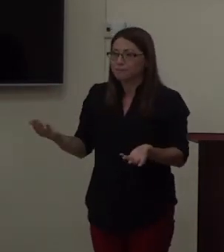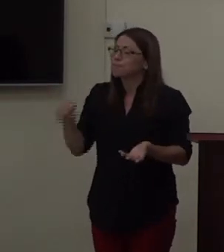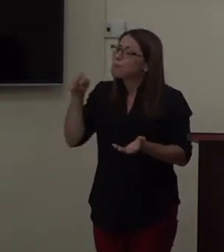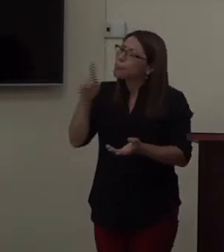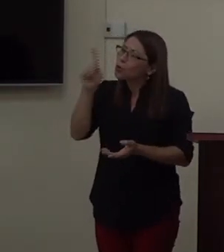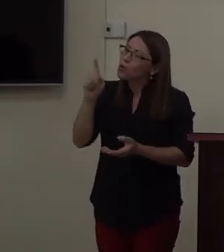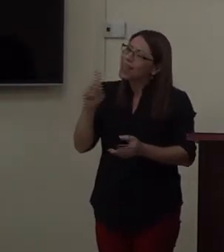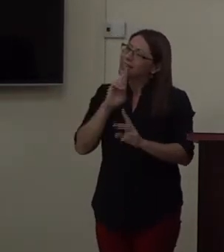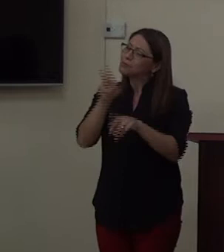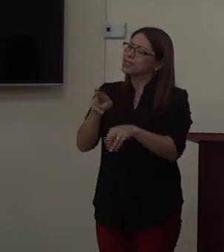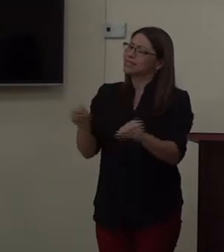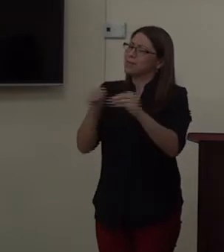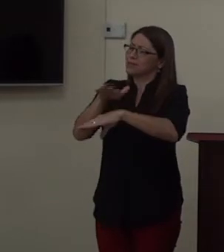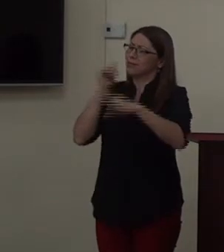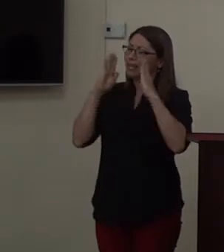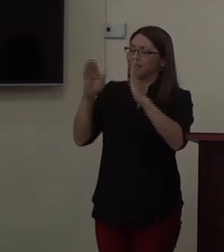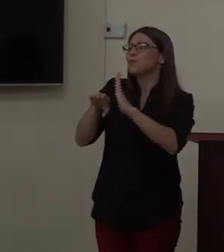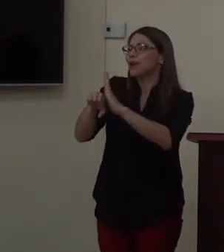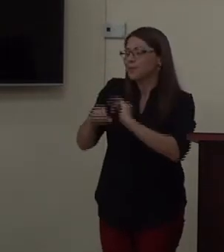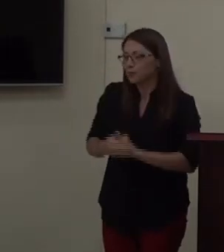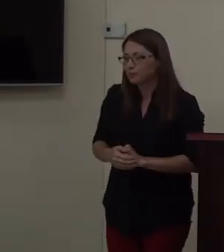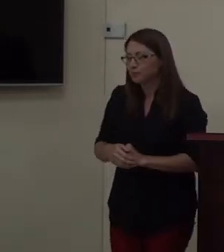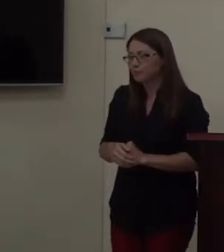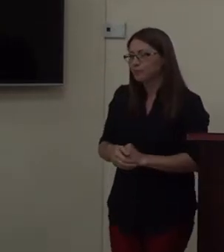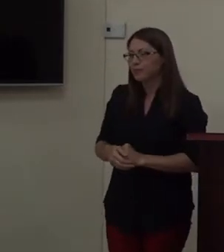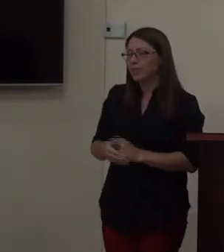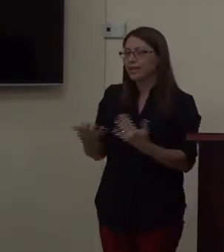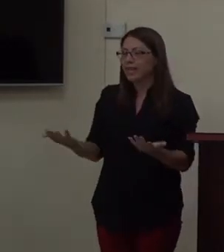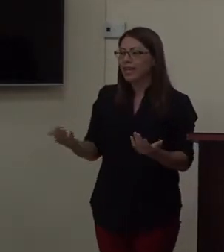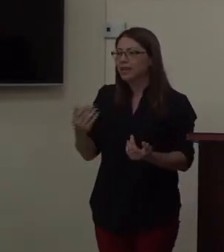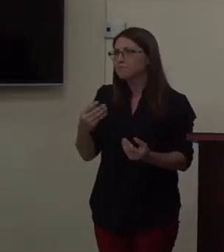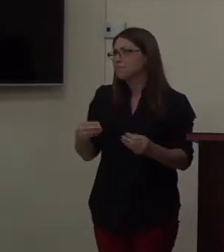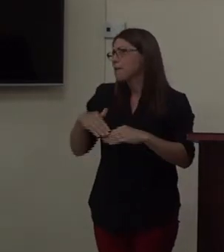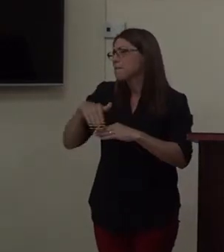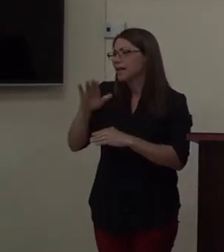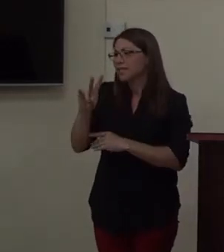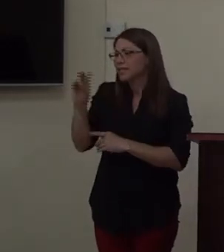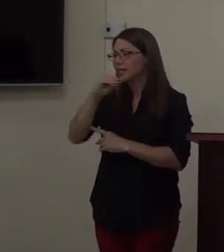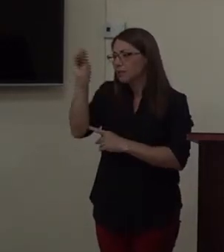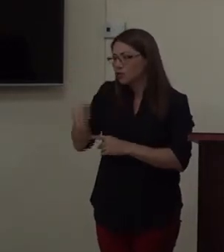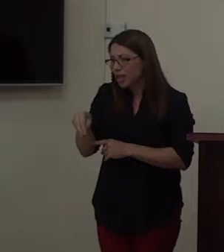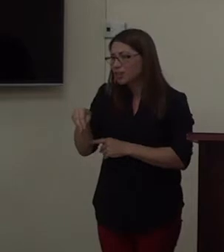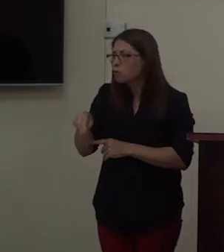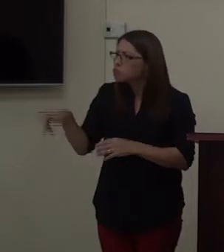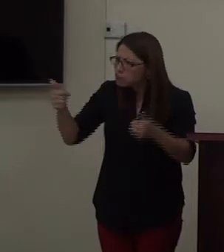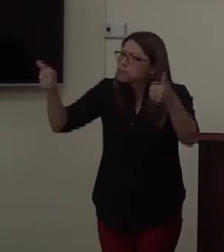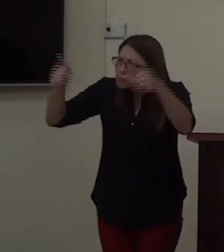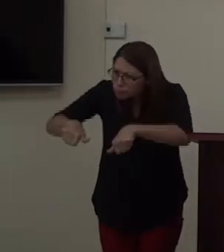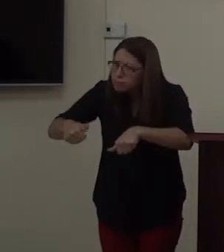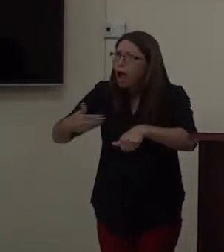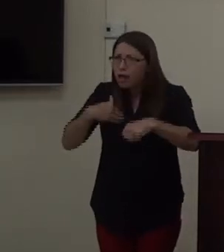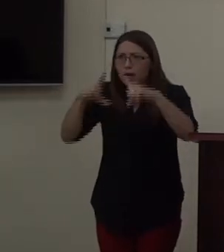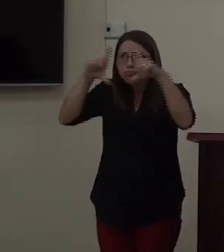Una de las que más llama la atención, por ejemplo, es que más del 70% estaría de acuerdo en que haya